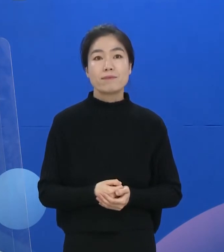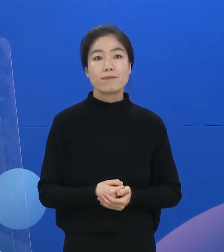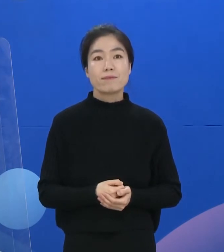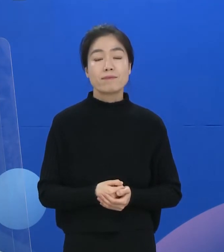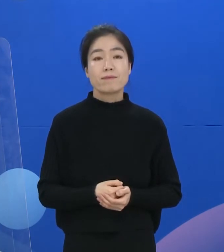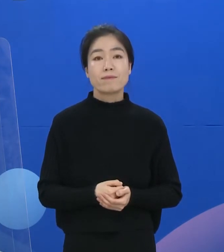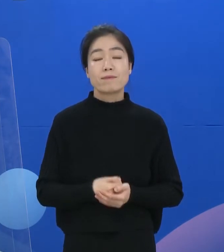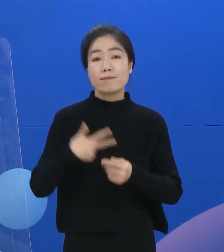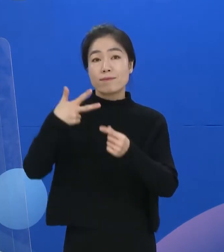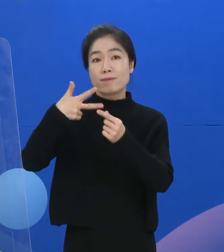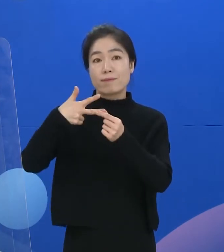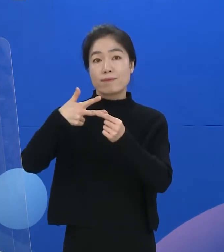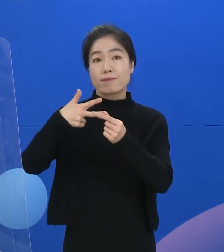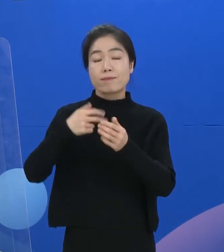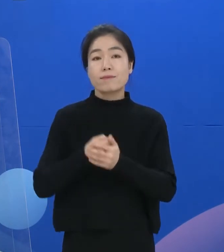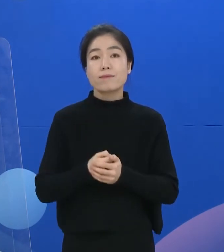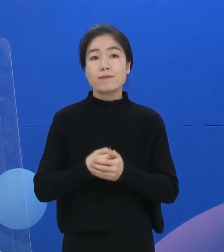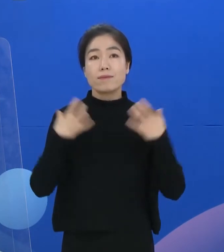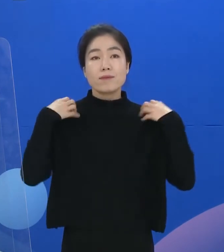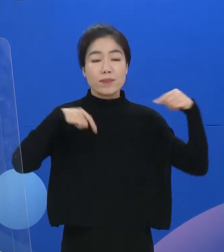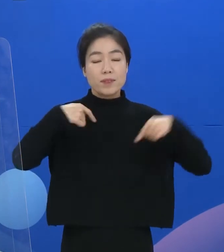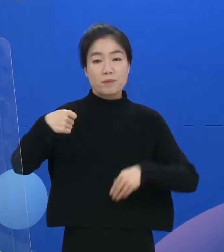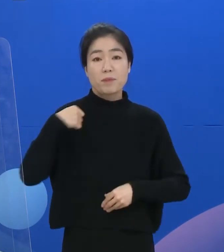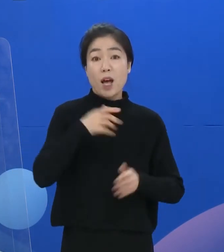차로 지혜 개통했습니다